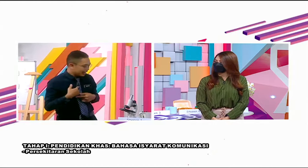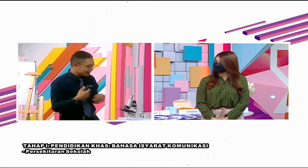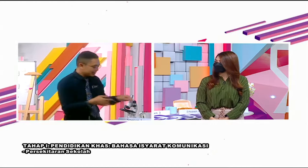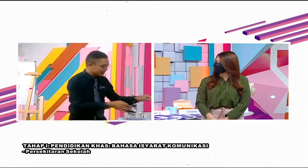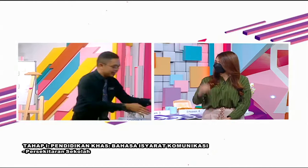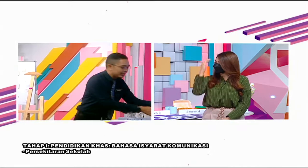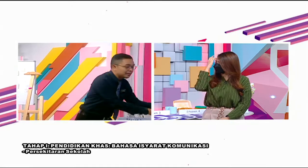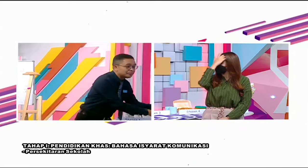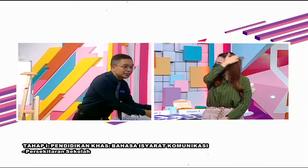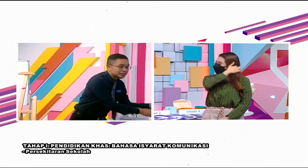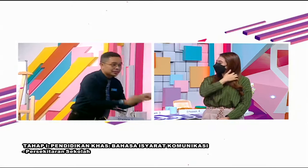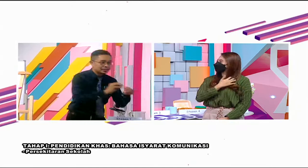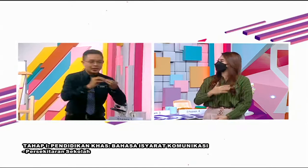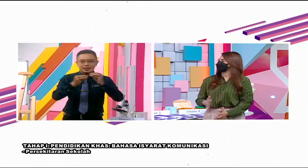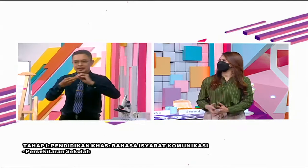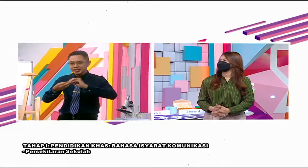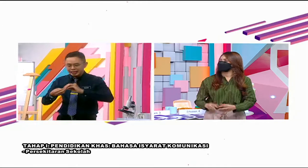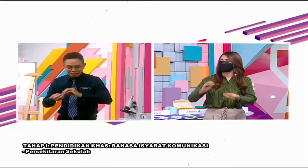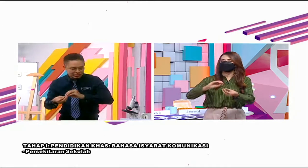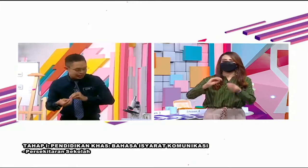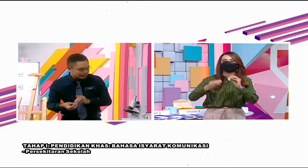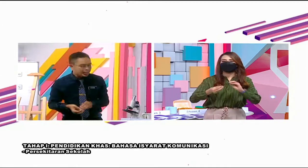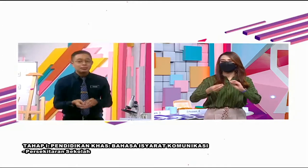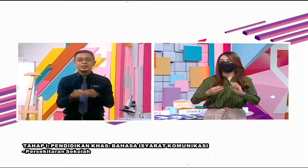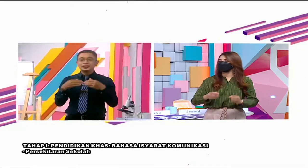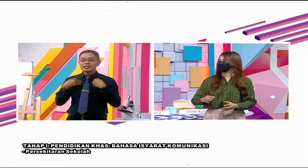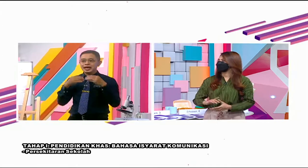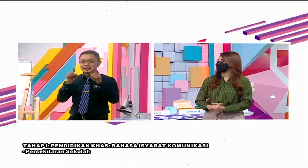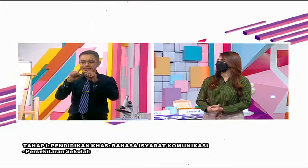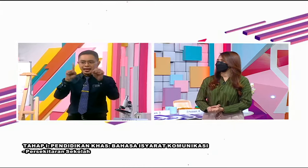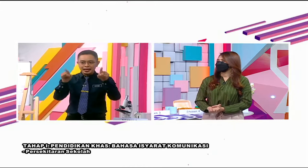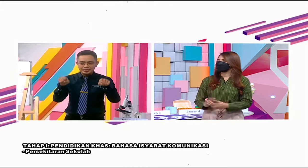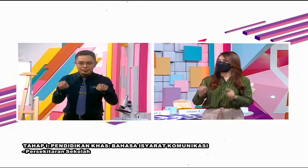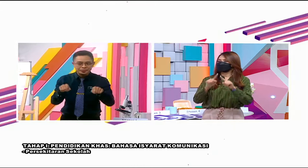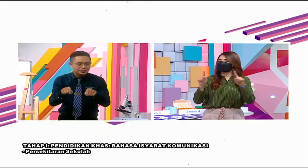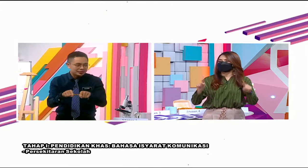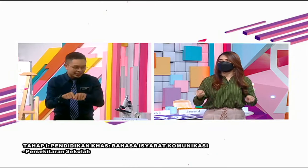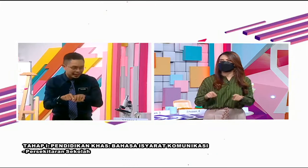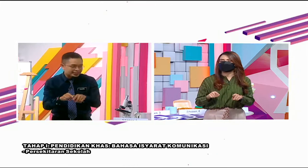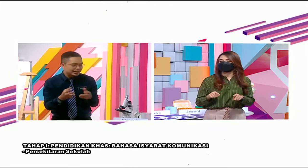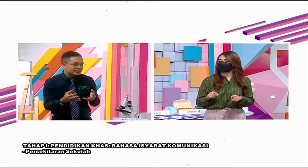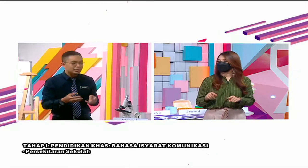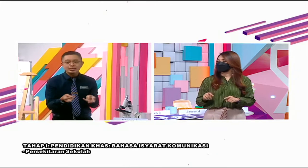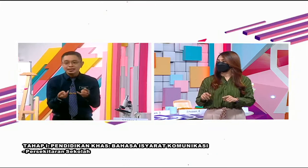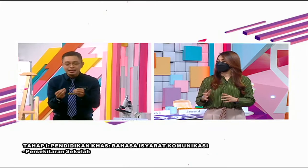ada number. Okey, number. Lepas tu kita ada card. Okey, sekarang saya minta Kakak